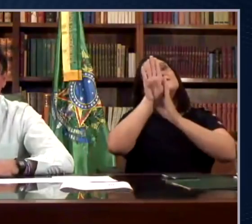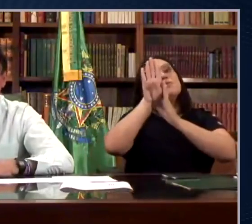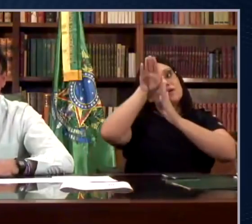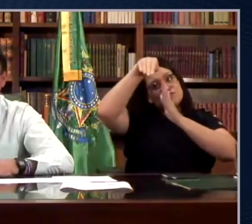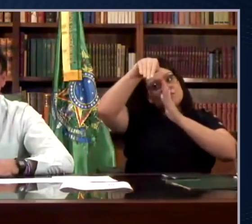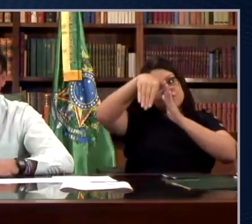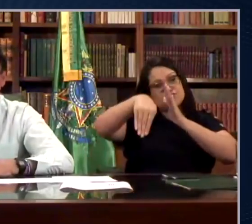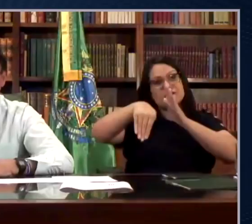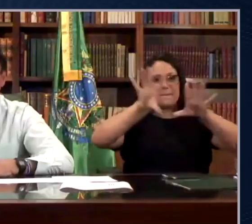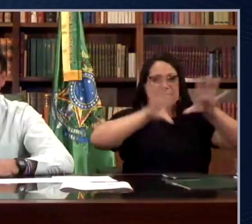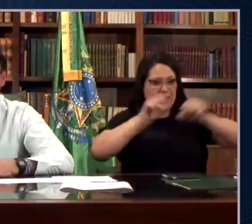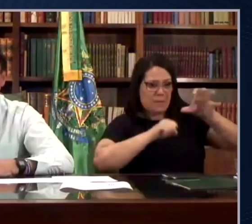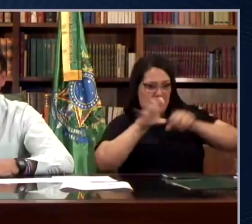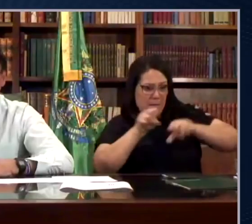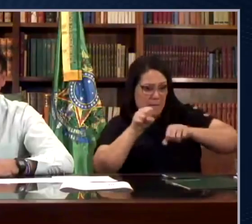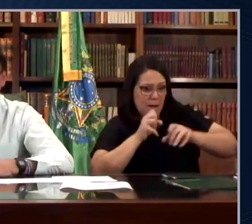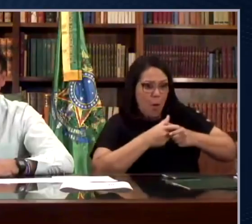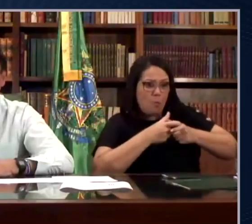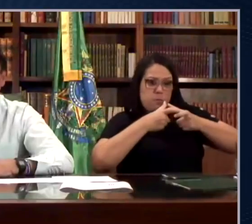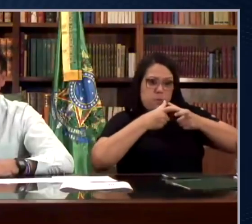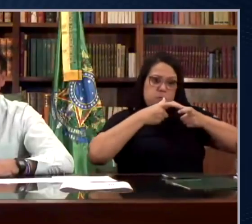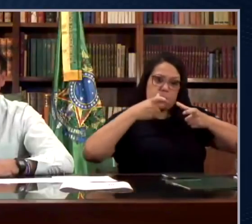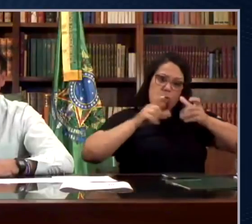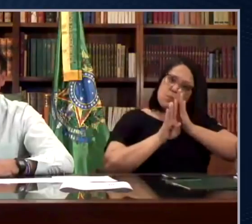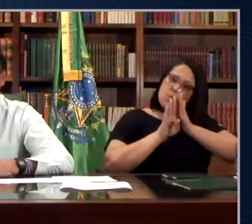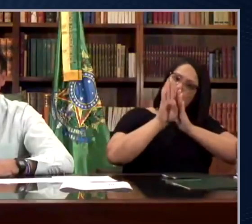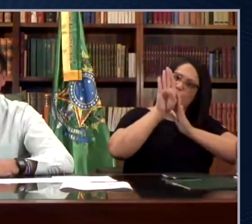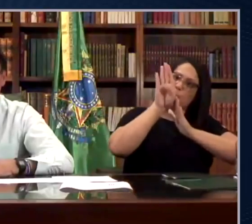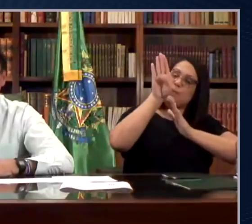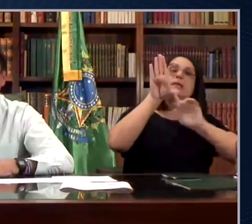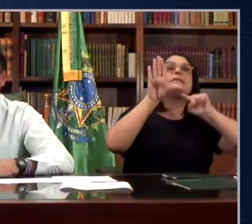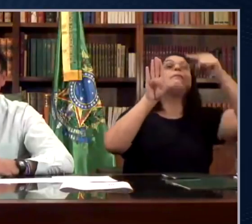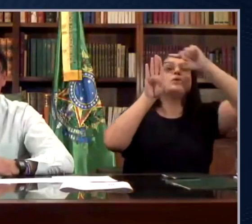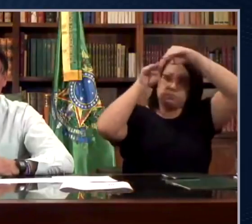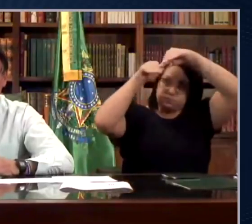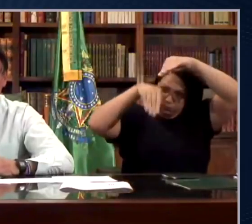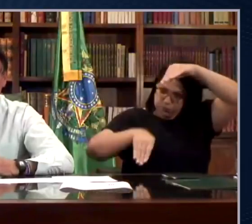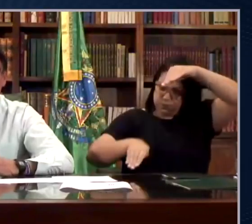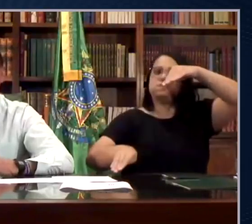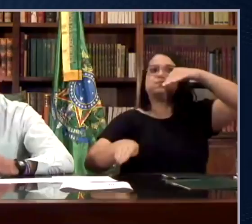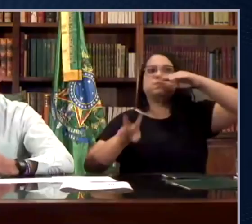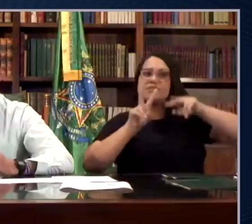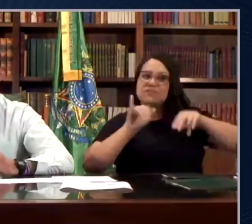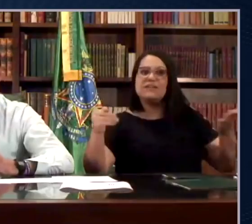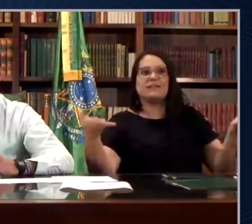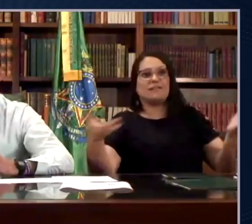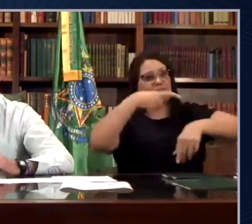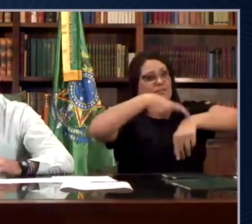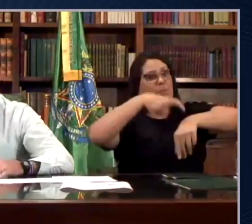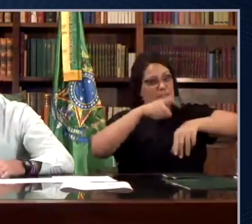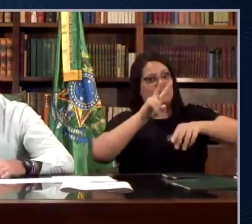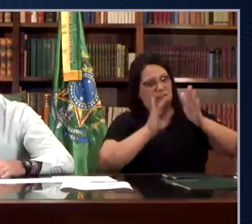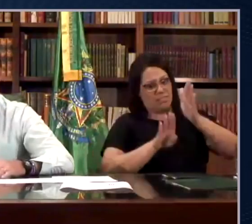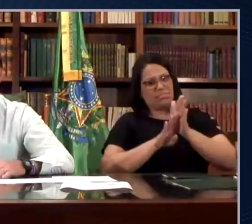de hoje, o aumento que foi previsto desde sempre. Esse é o momento, de abril, da curva subir. A que o